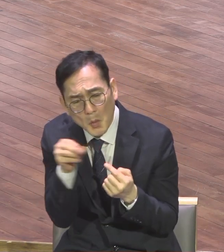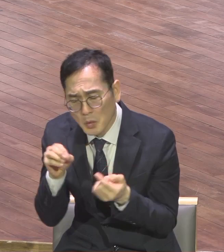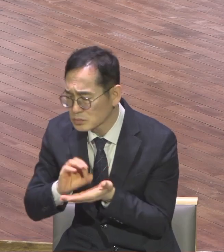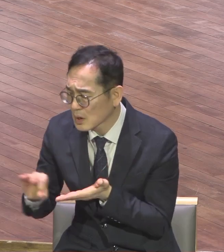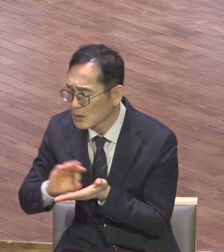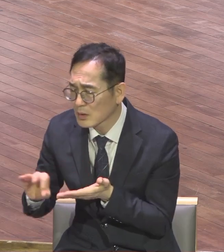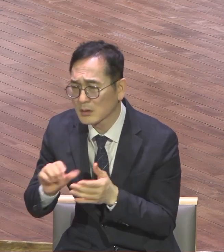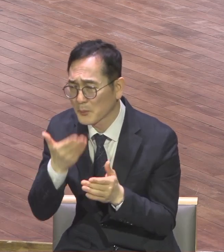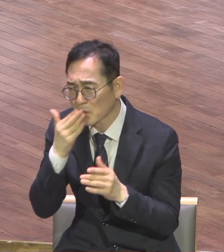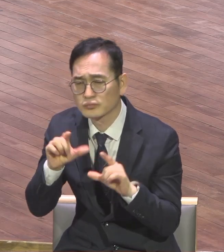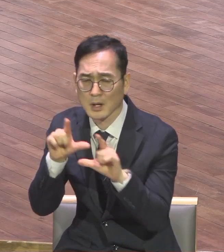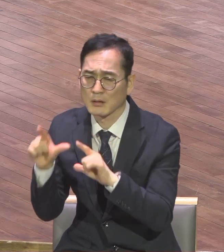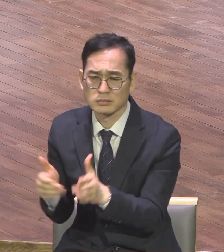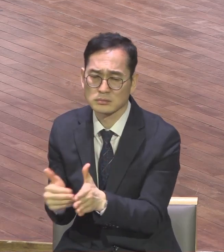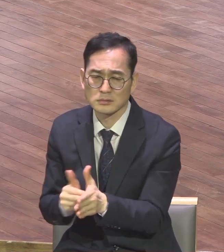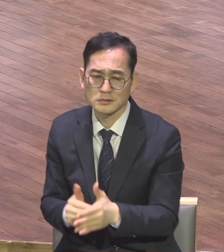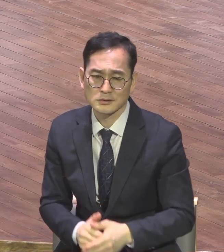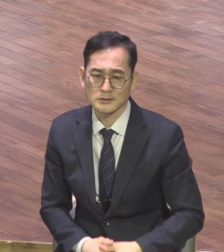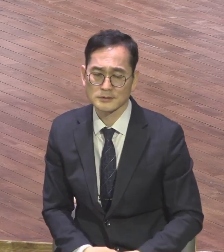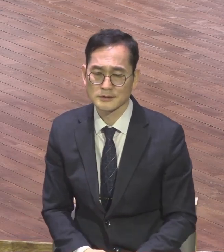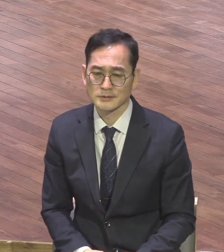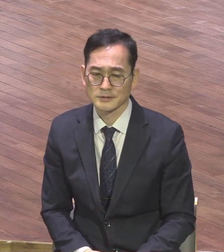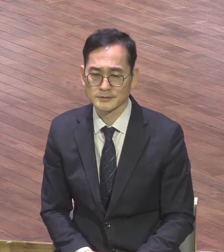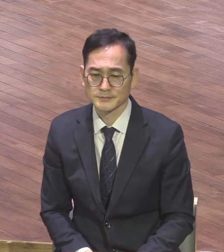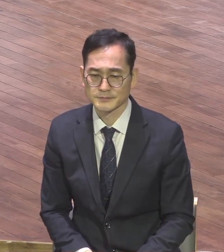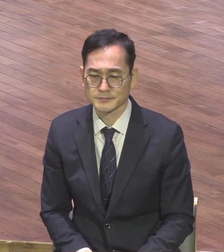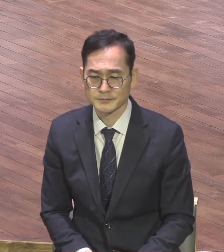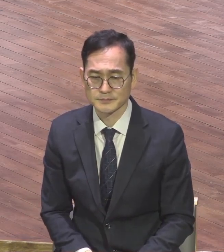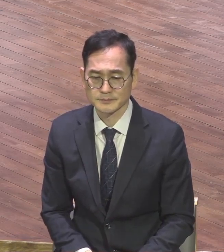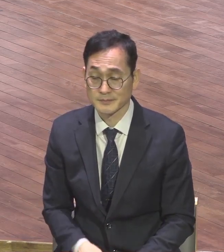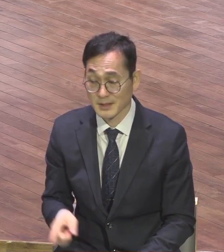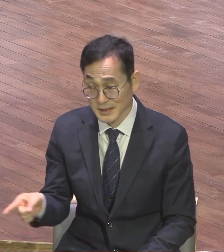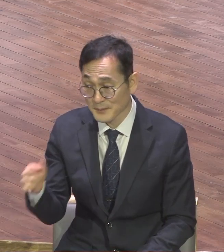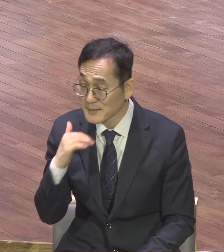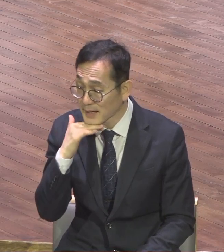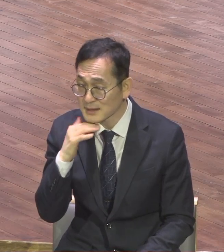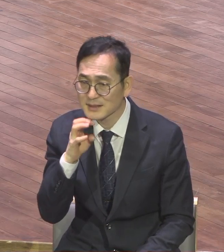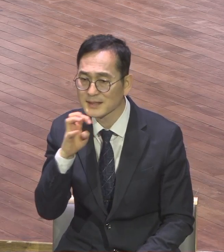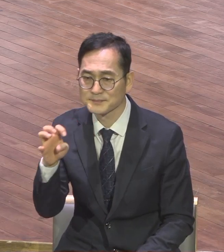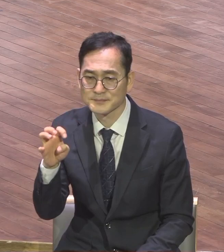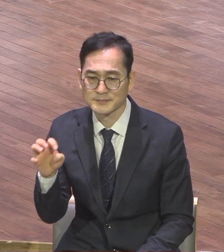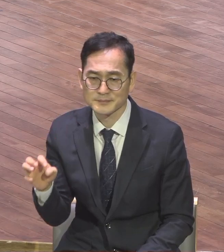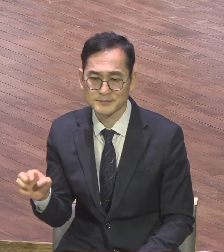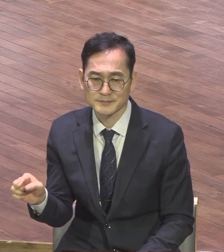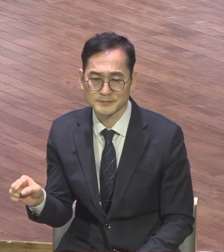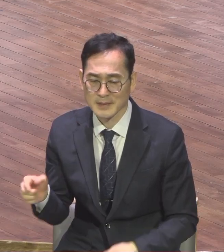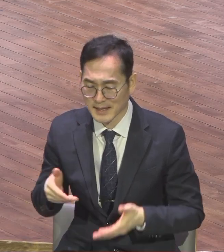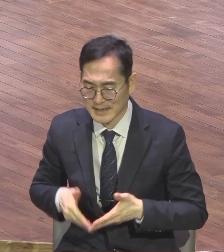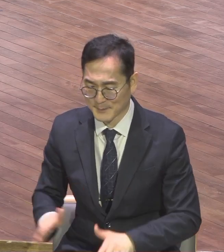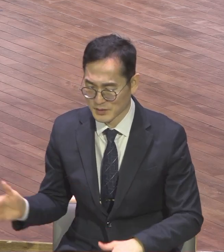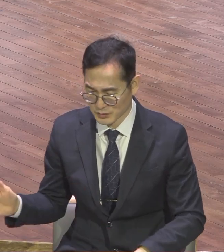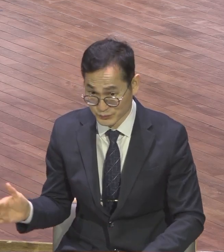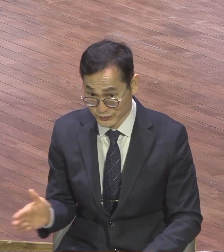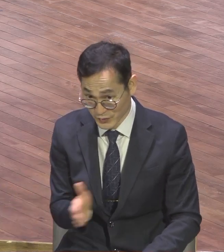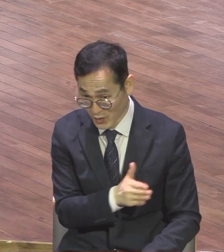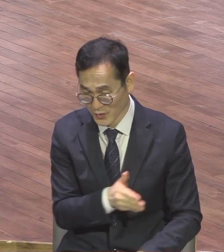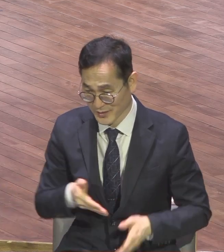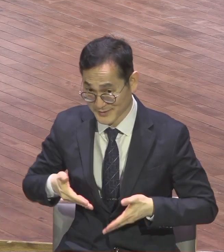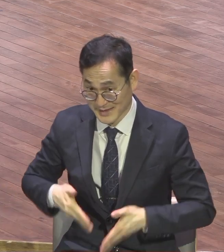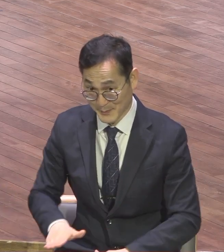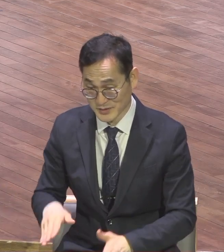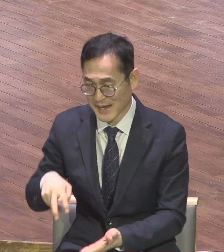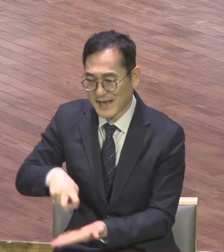살아. 사도행전 4장 22절에 보면 이 안진병의 나이가 40세라 그랬어요. 나면서부터 그렇게